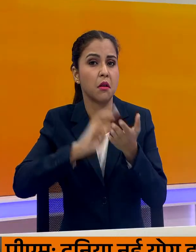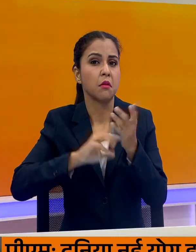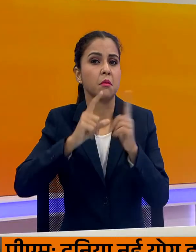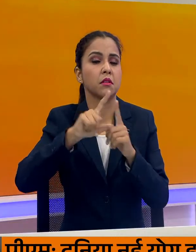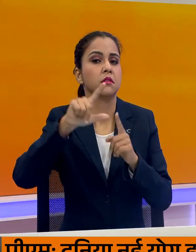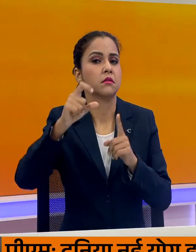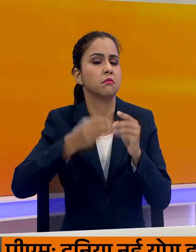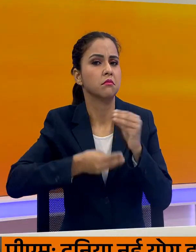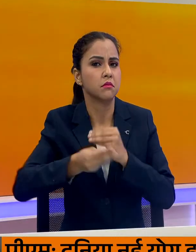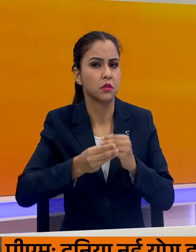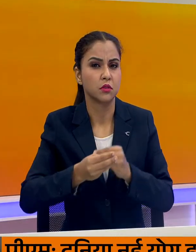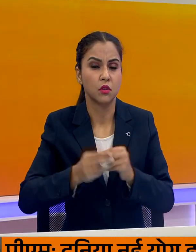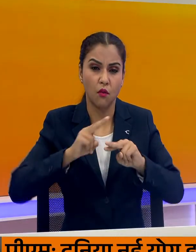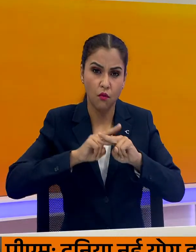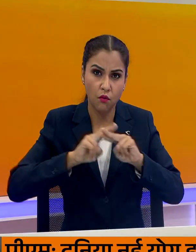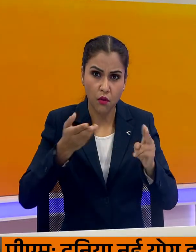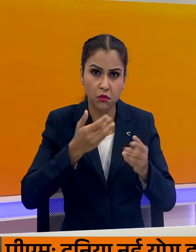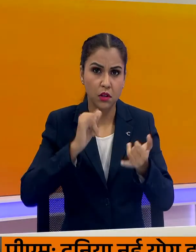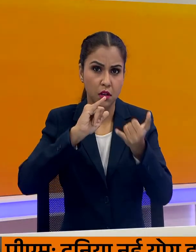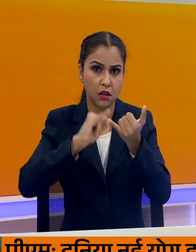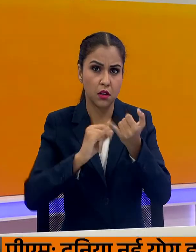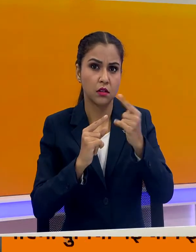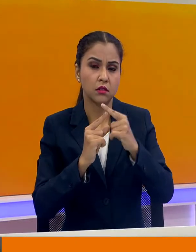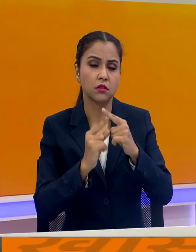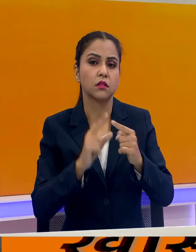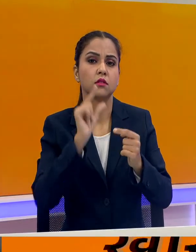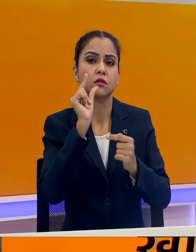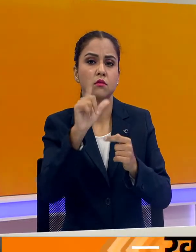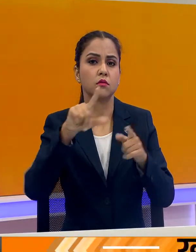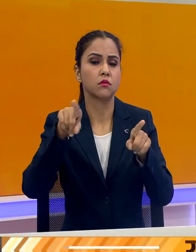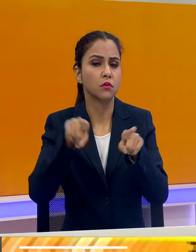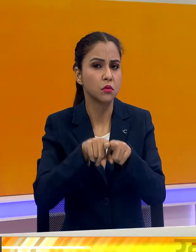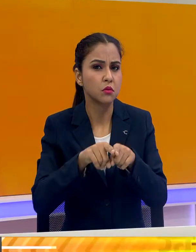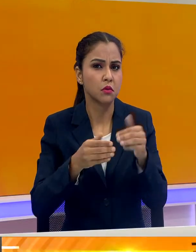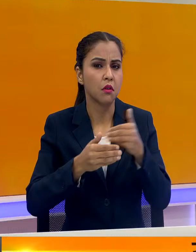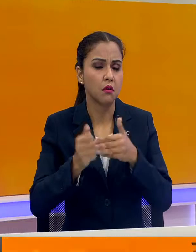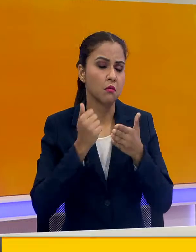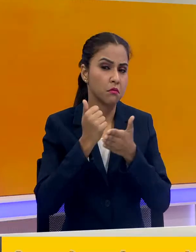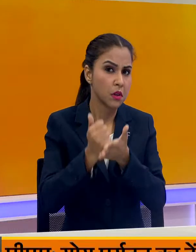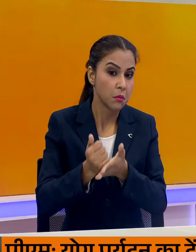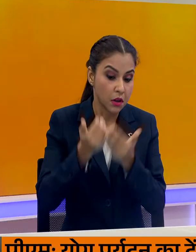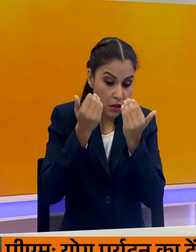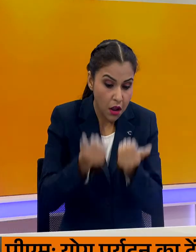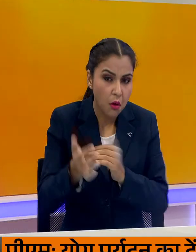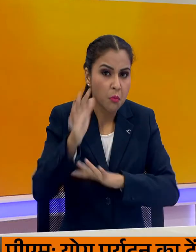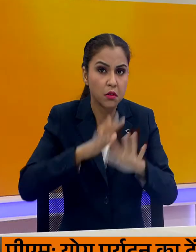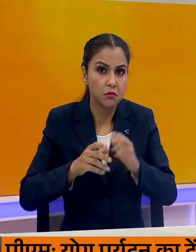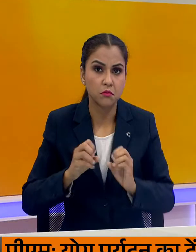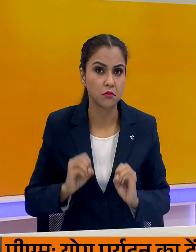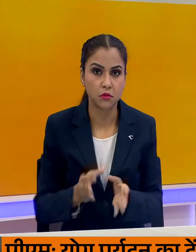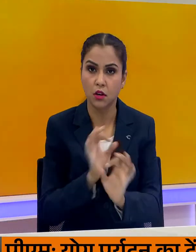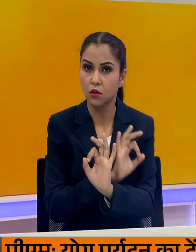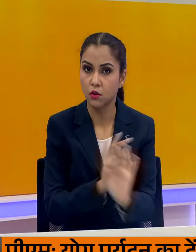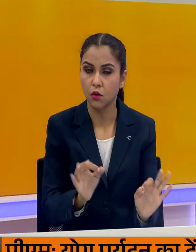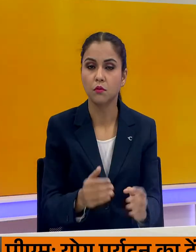पूरा करने के लिए इसी सतलुज पेयजल आपूर्ति परियोजना का सहारा है, लेकिन अभी तक परियोजना शुरू हो नहीं पाई है।